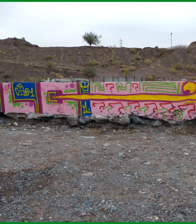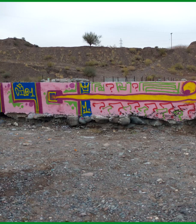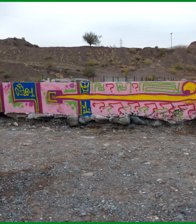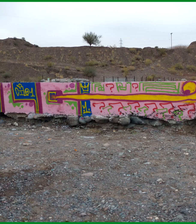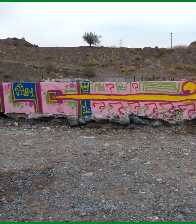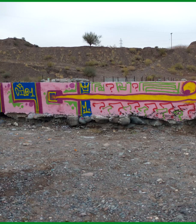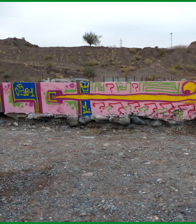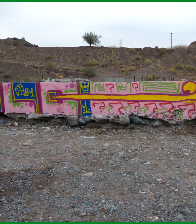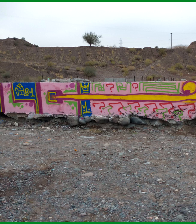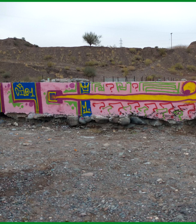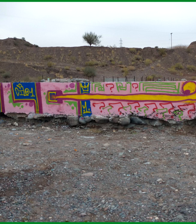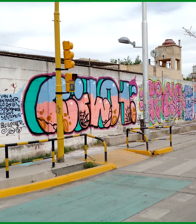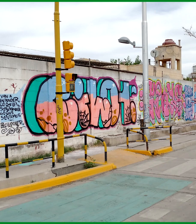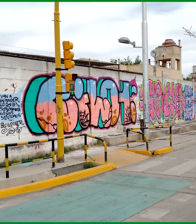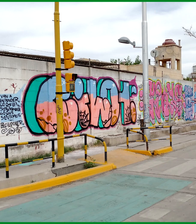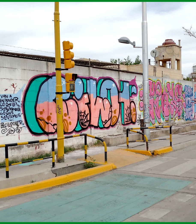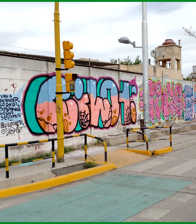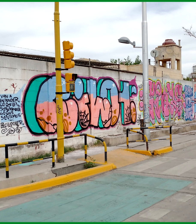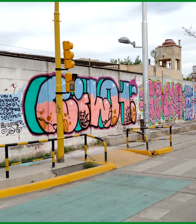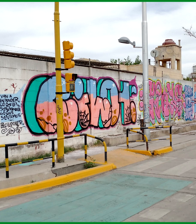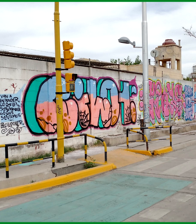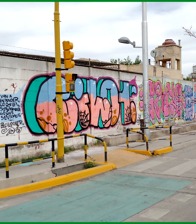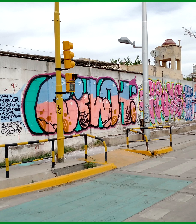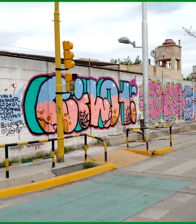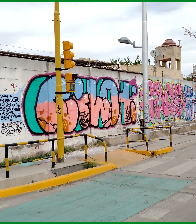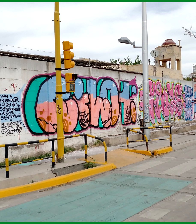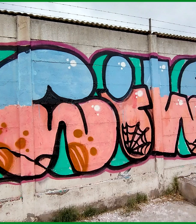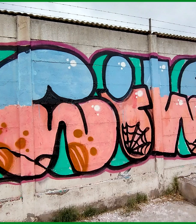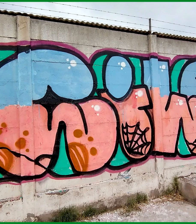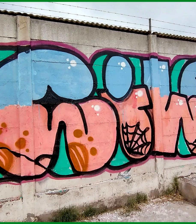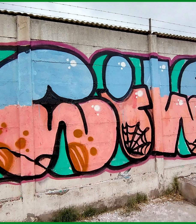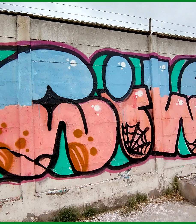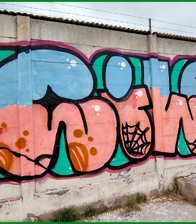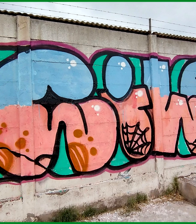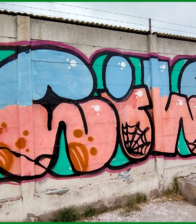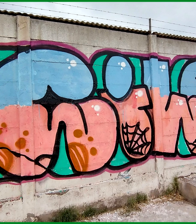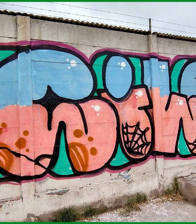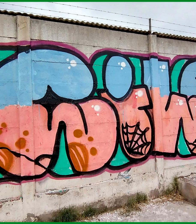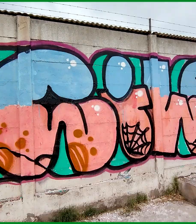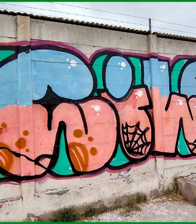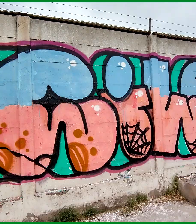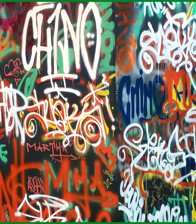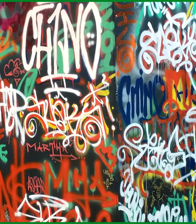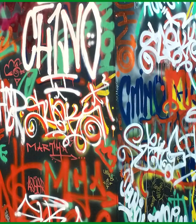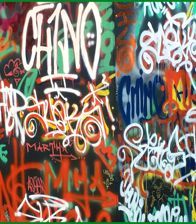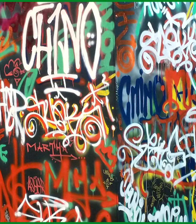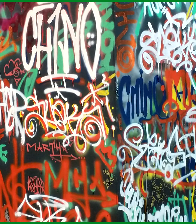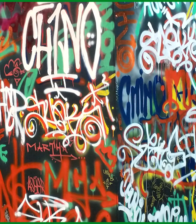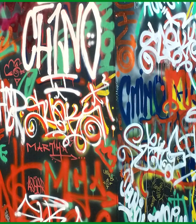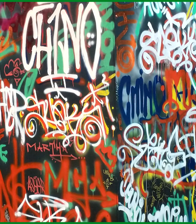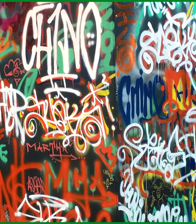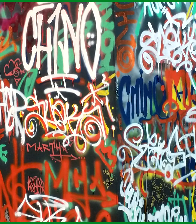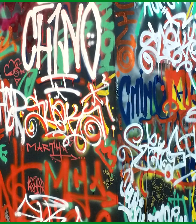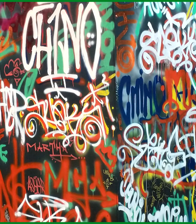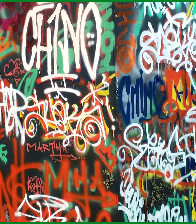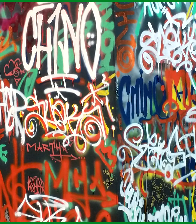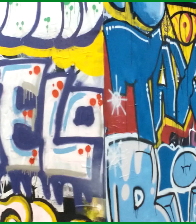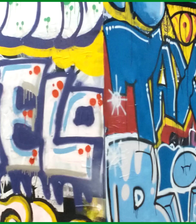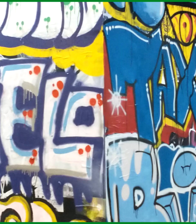para sentirte un poco más libre en esta ciudad. Y a partir del tag aparecen más obras complejas, aparece